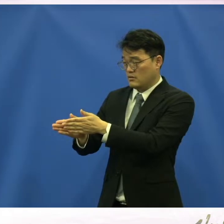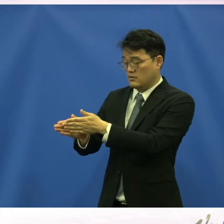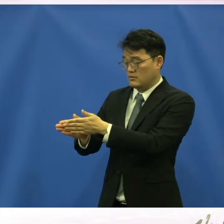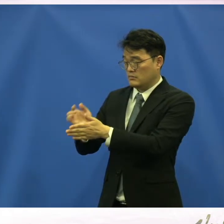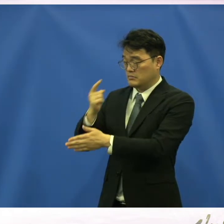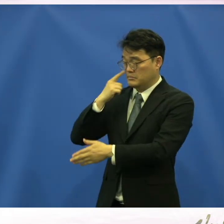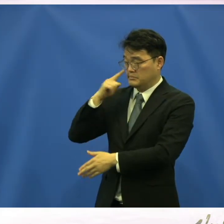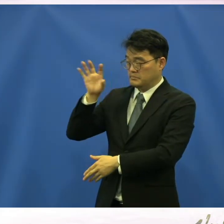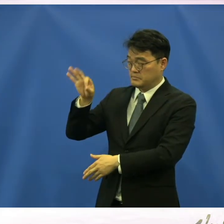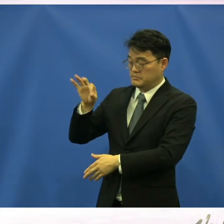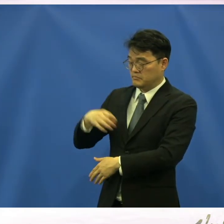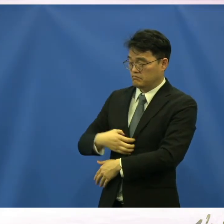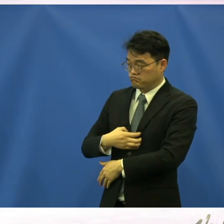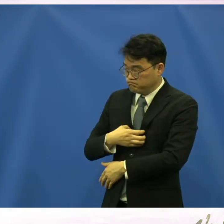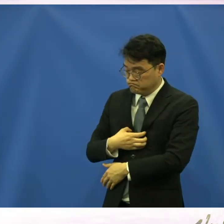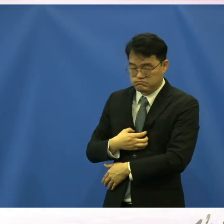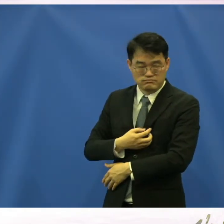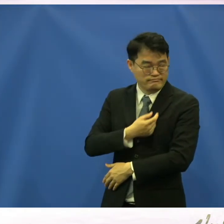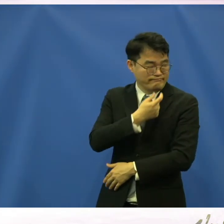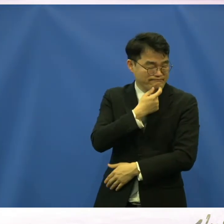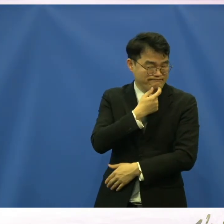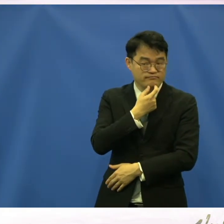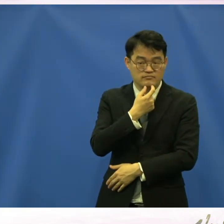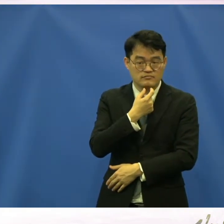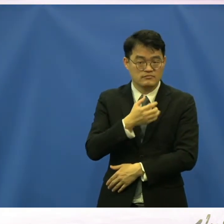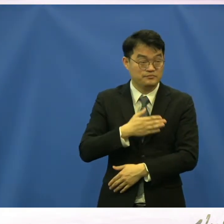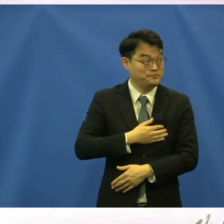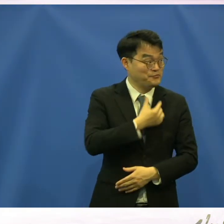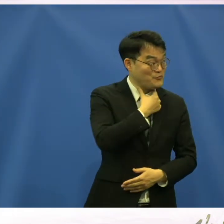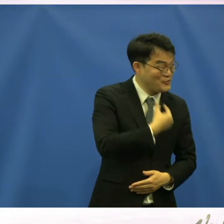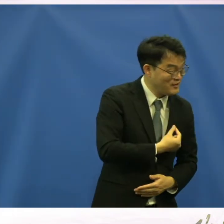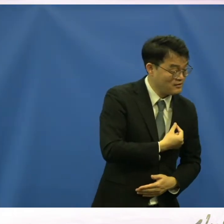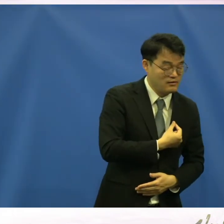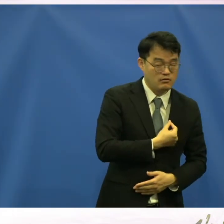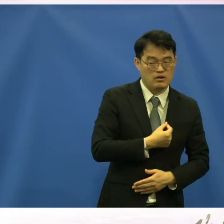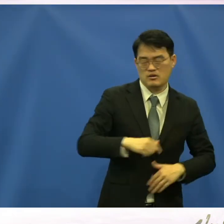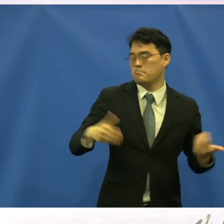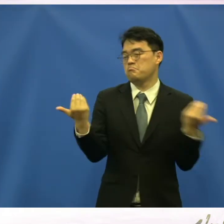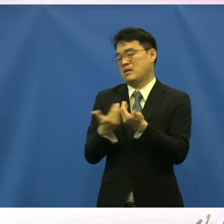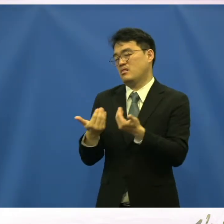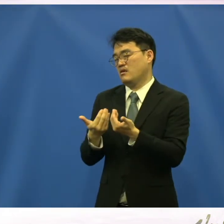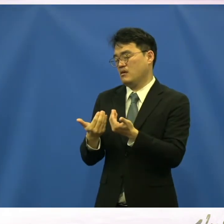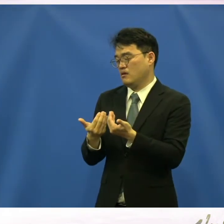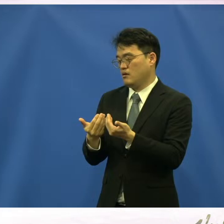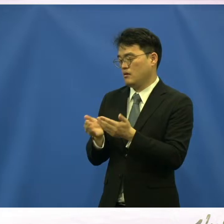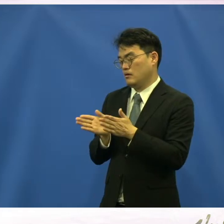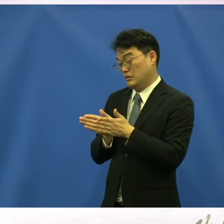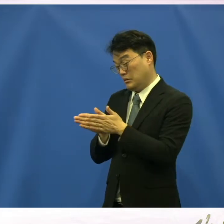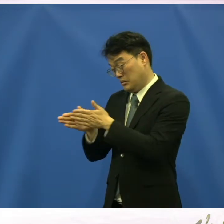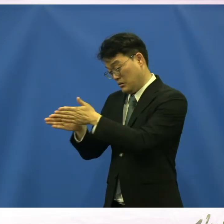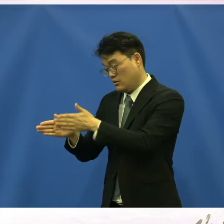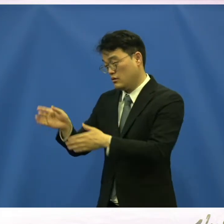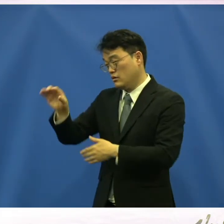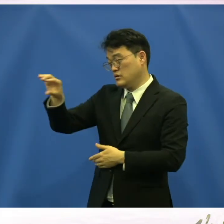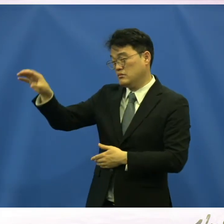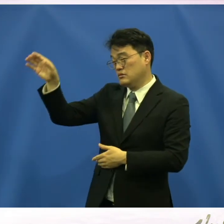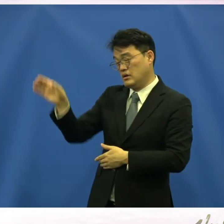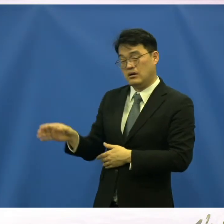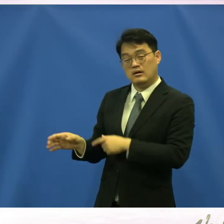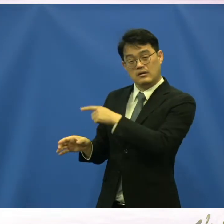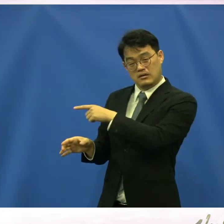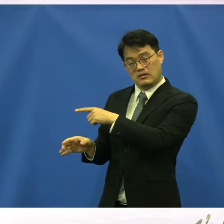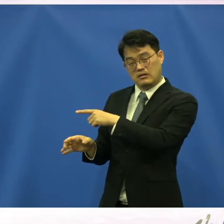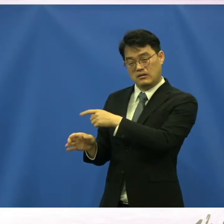우리가 생각하는 방식과 다른 길이 십자가라는 거죠. 그래서 내가 생각하고 원하는 방식이 아니기